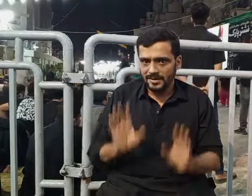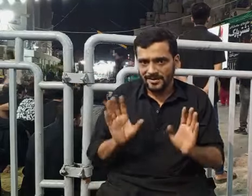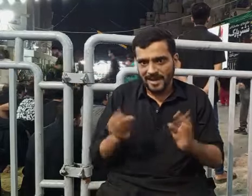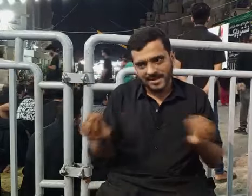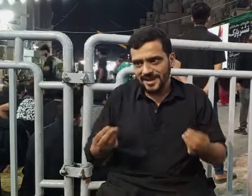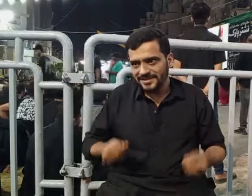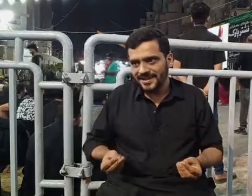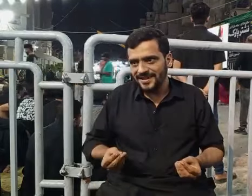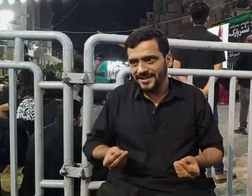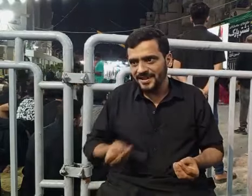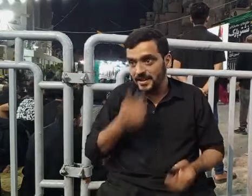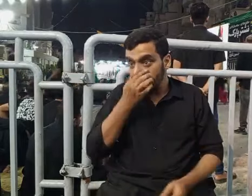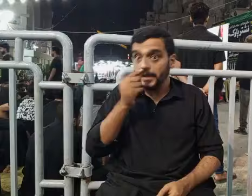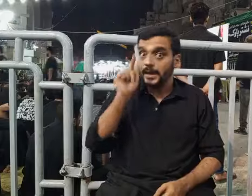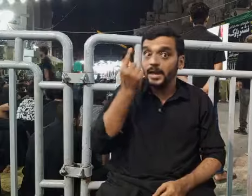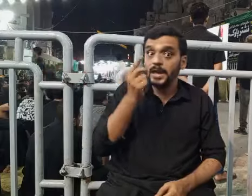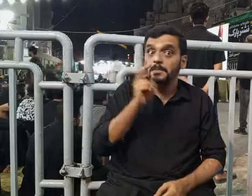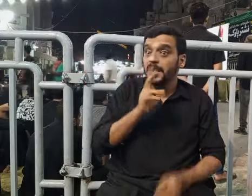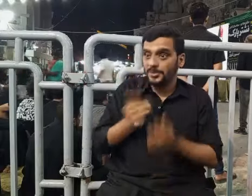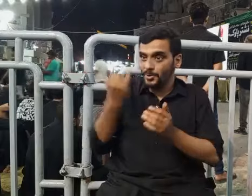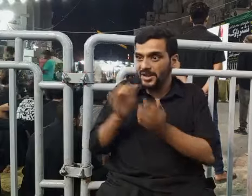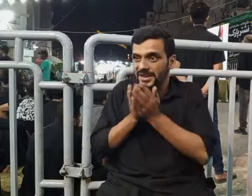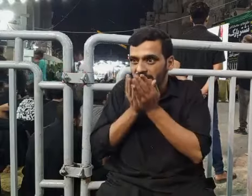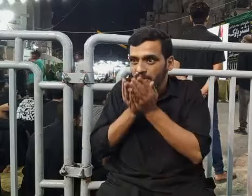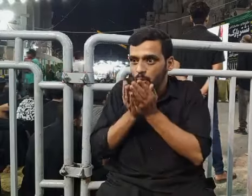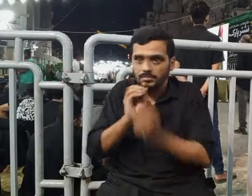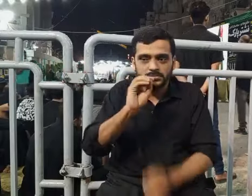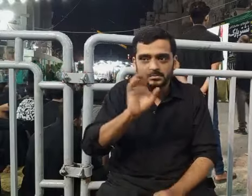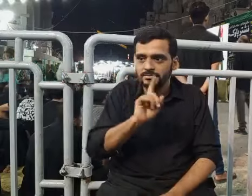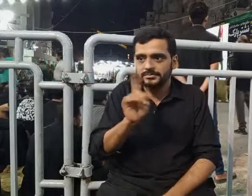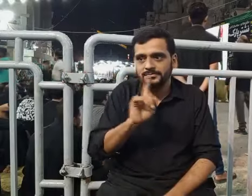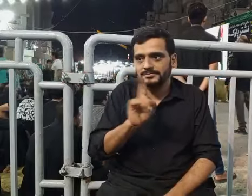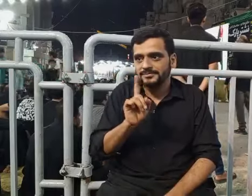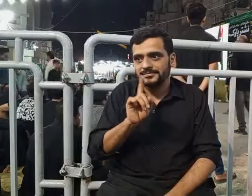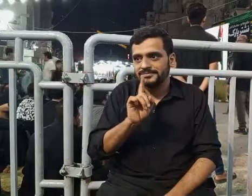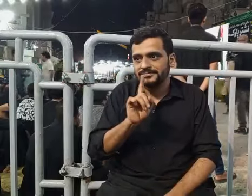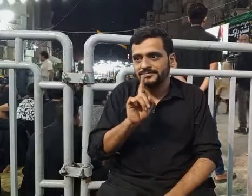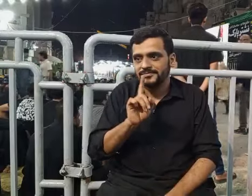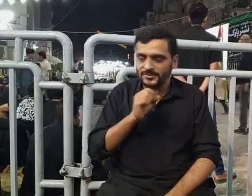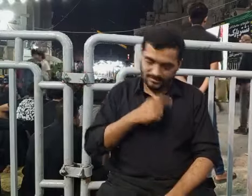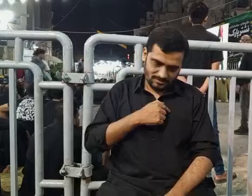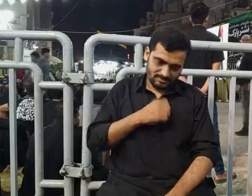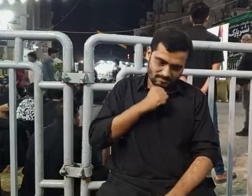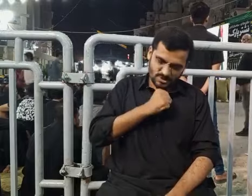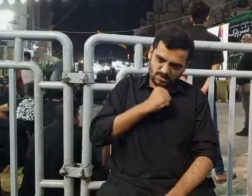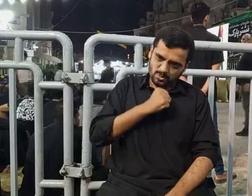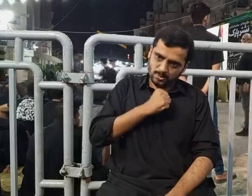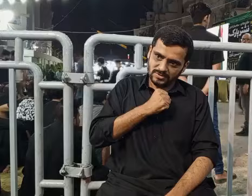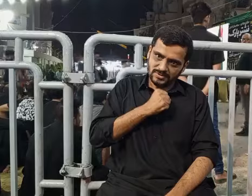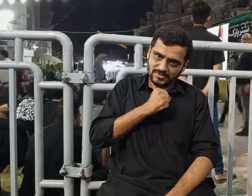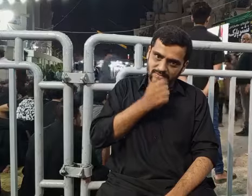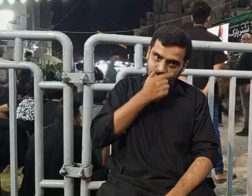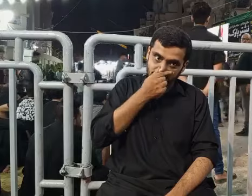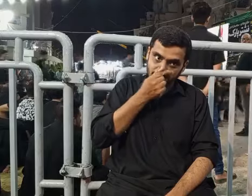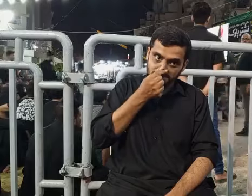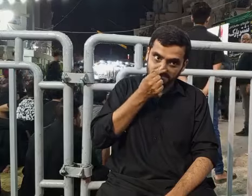میرے پسر رسول کے ہیں جو بھی نعرہ لگا ایک نعرہ لگائیے گا مل کے دل آگے بڑھانا ہے بس نہیں میرے پسر رسول کے ہیں پار آئے